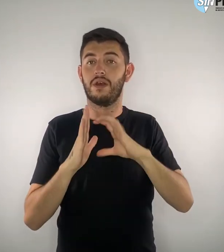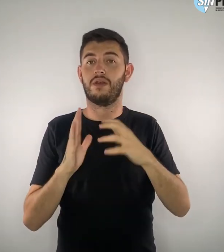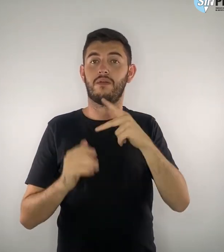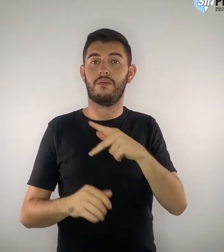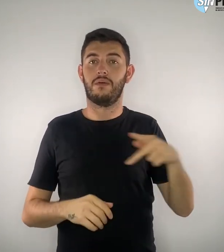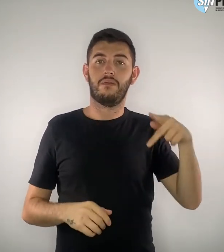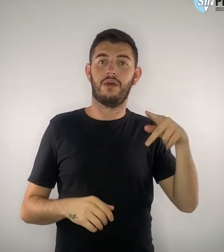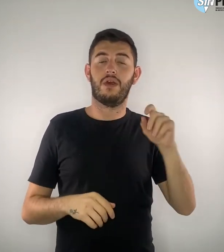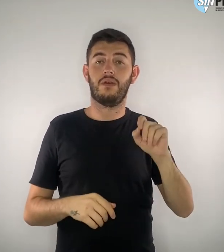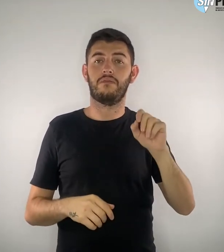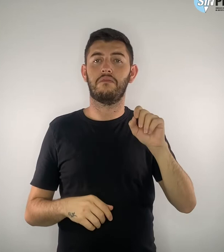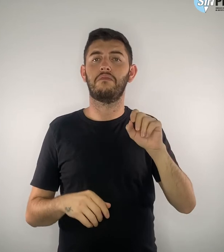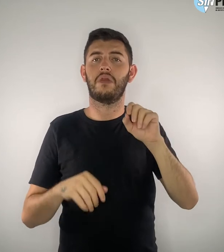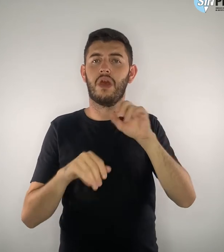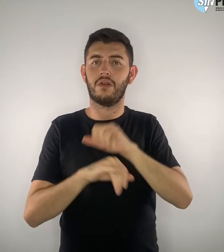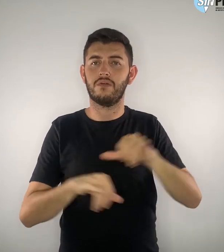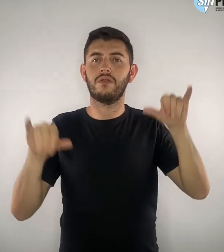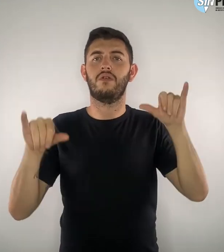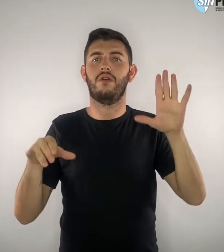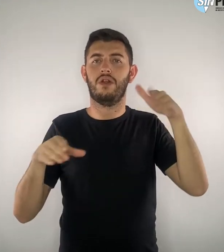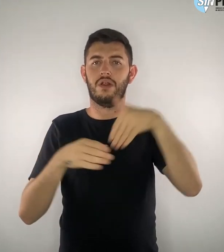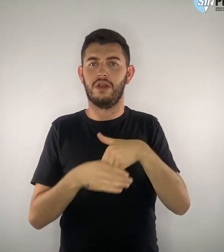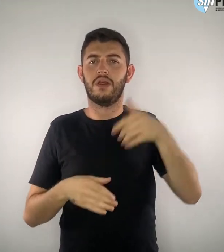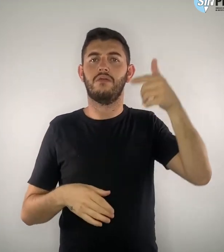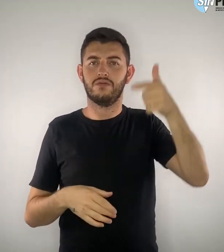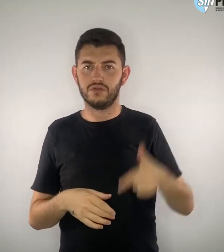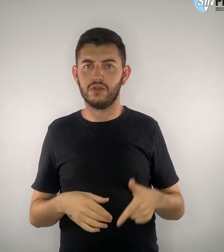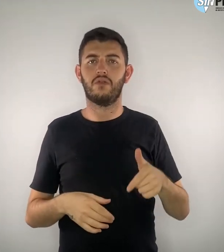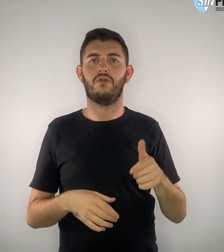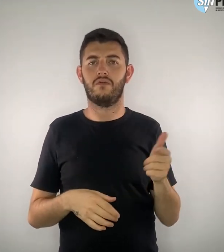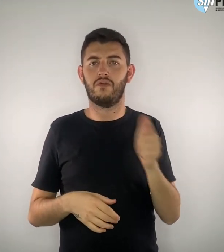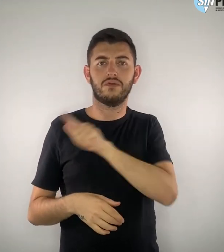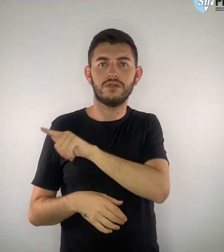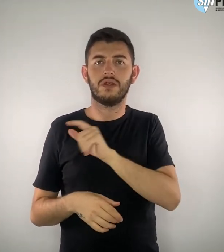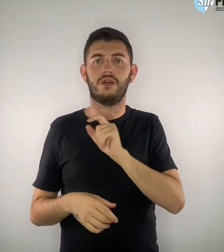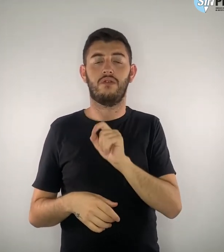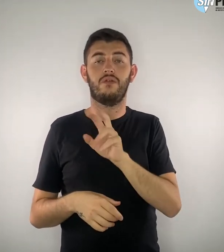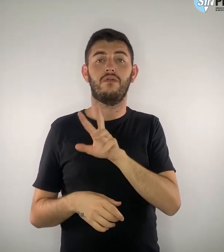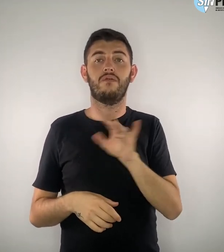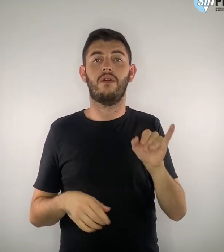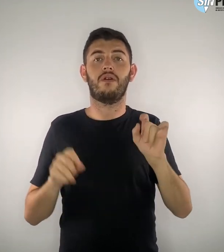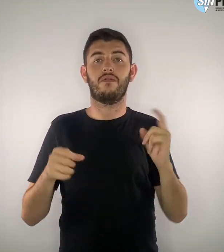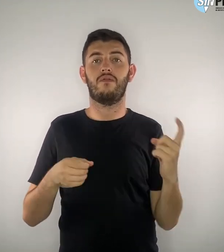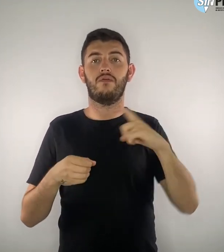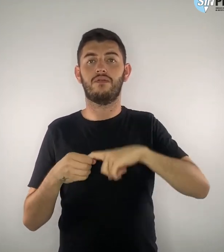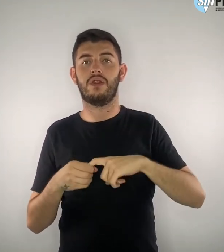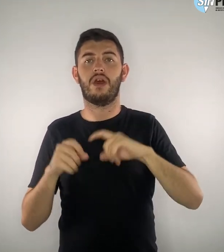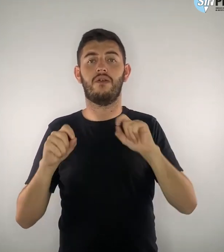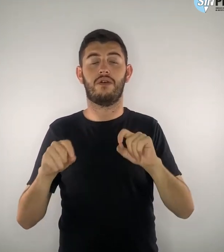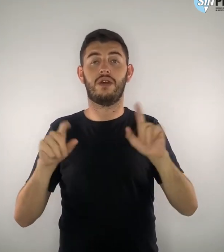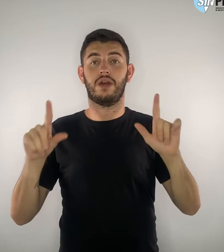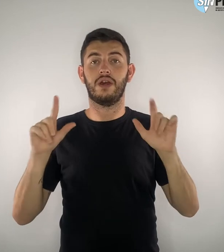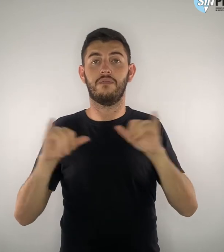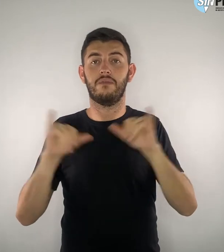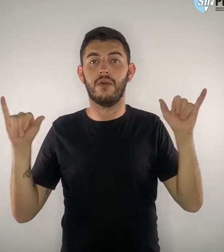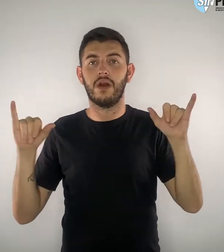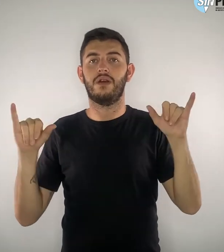constatar que estava reeleito, retomou a campanha de desmonte da Constituição Federal e dos serviços públicos